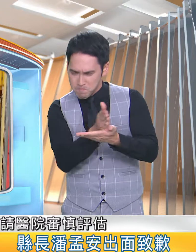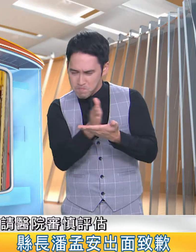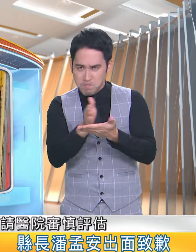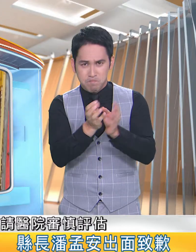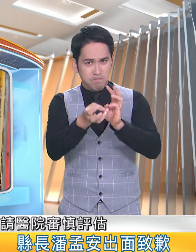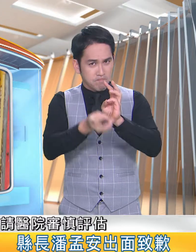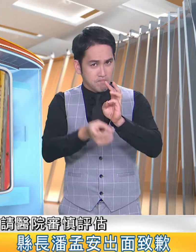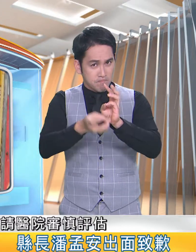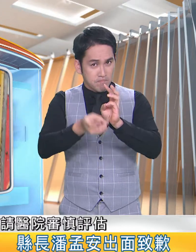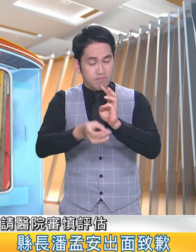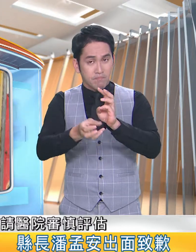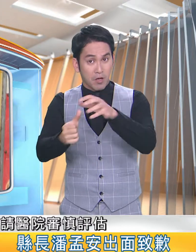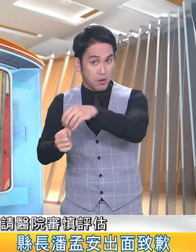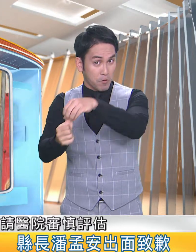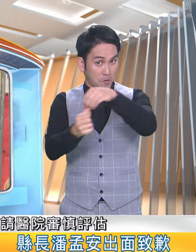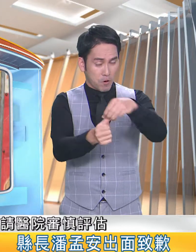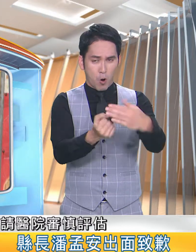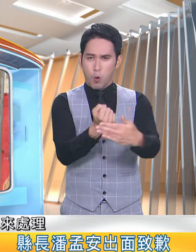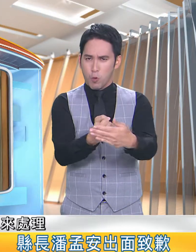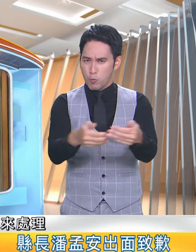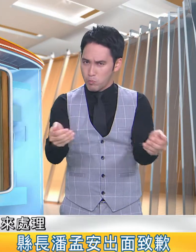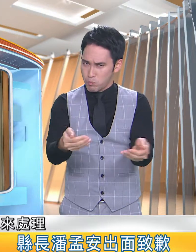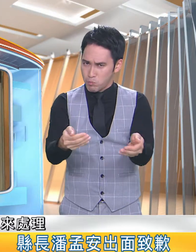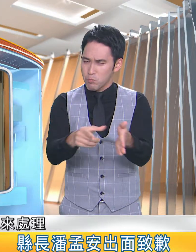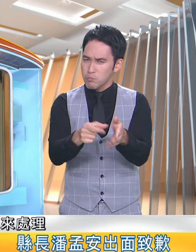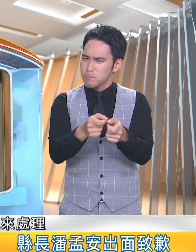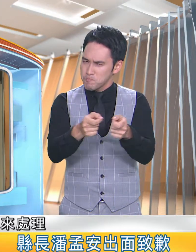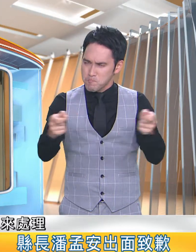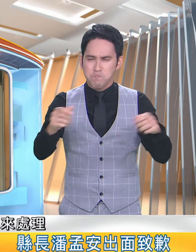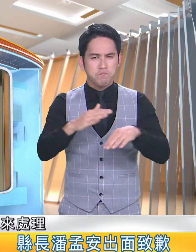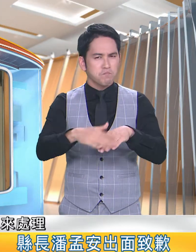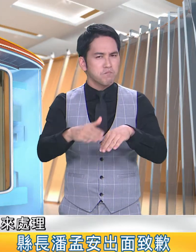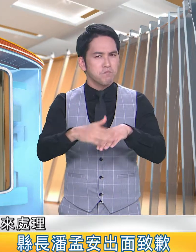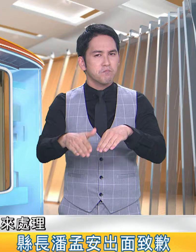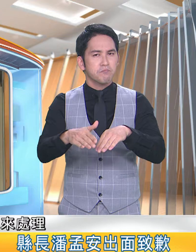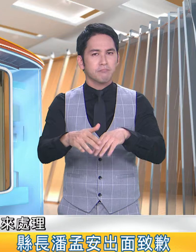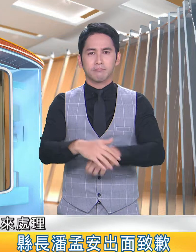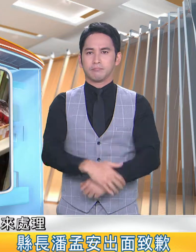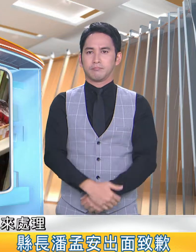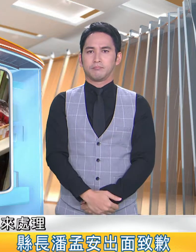审慎评估，朝向长期收治男子来处理。